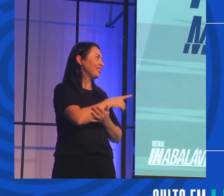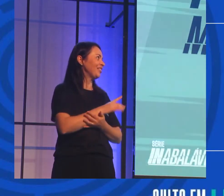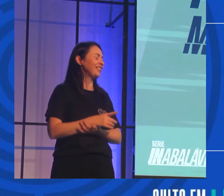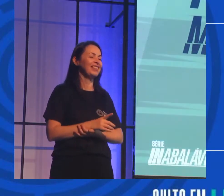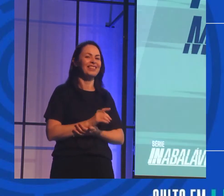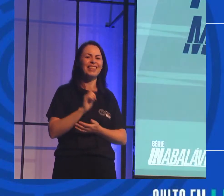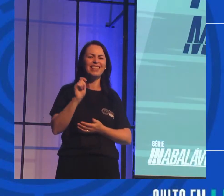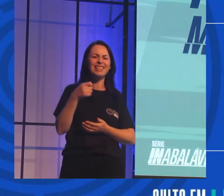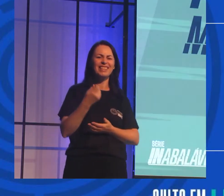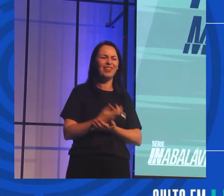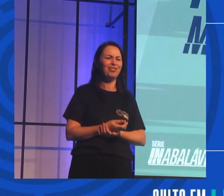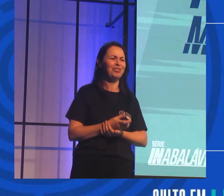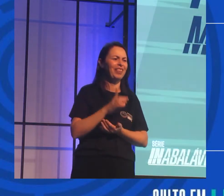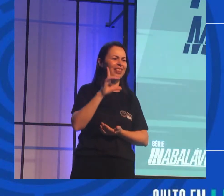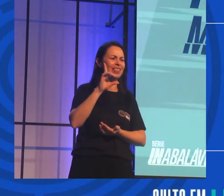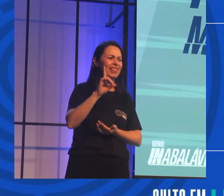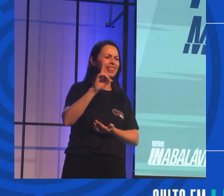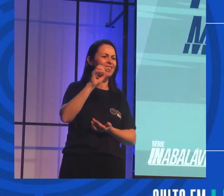Opa!